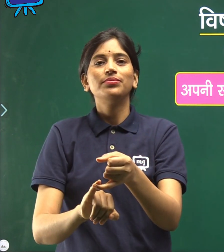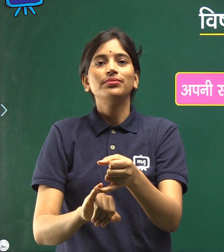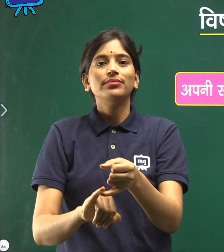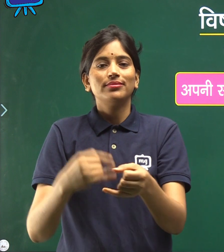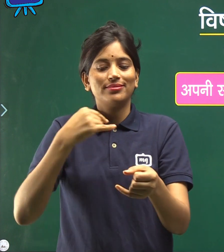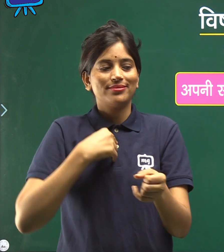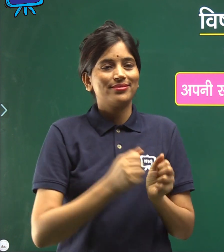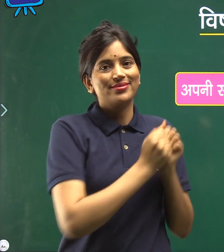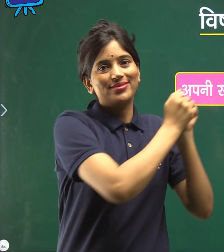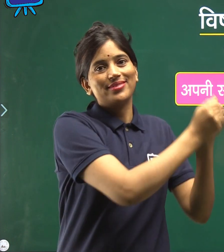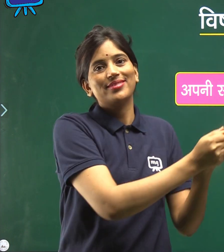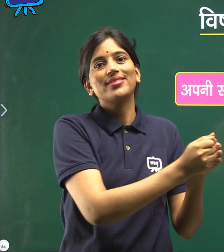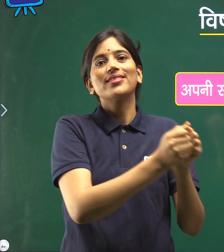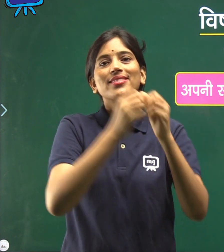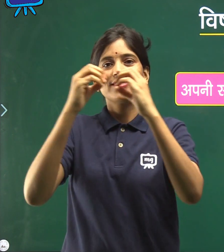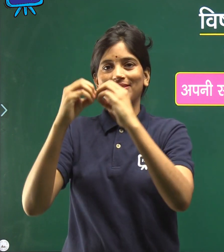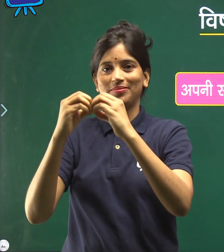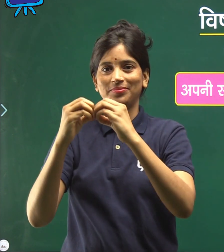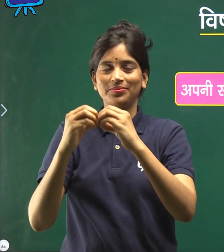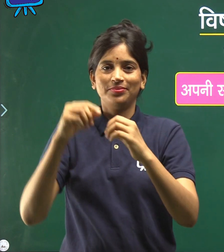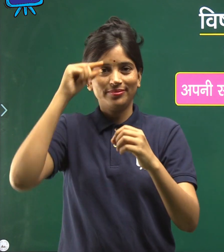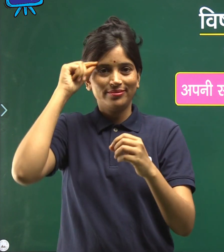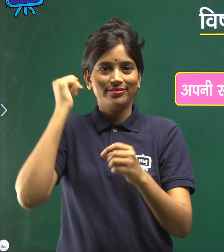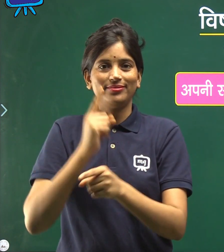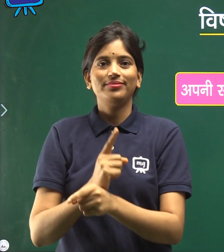और मेरे साथ हैं बाला कुमारी जी।